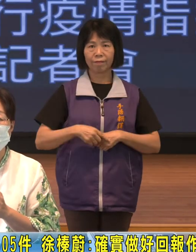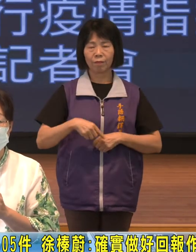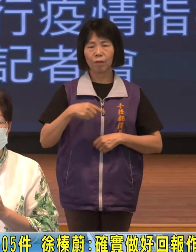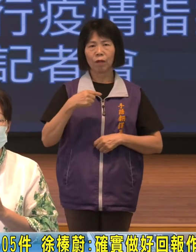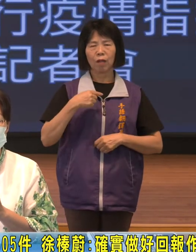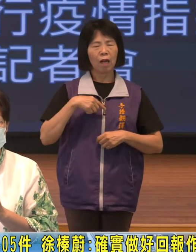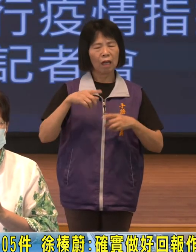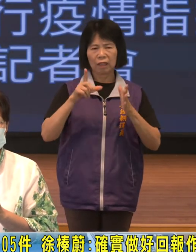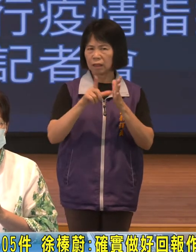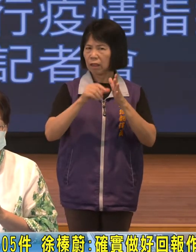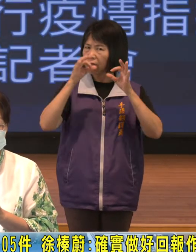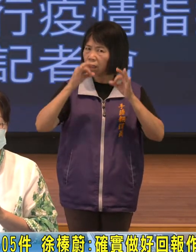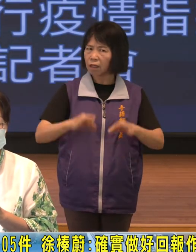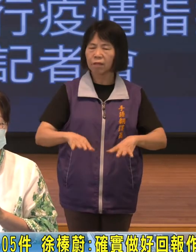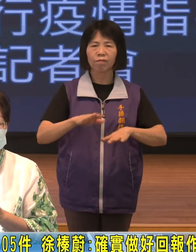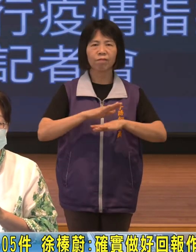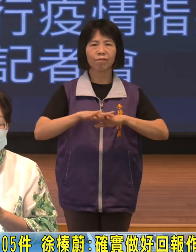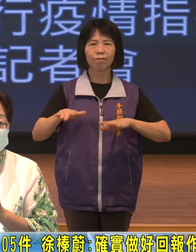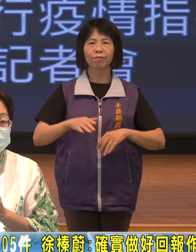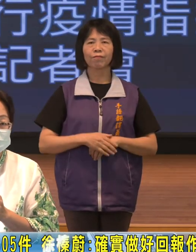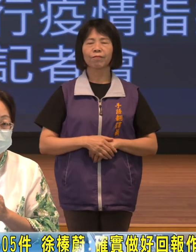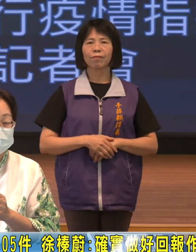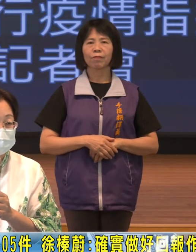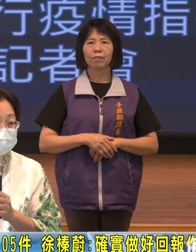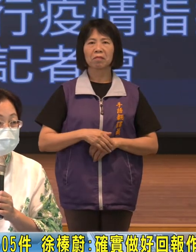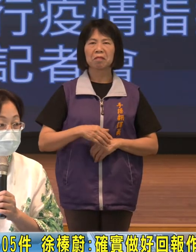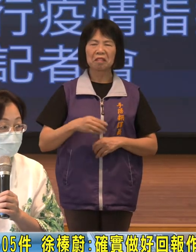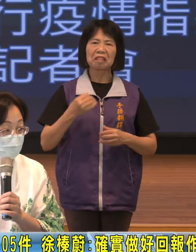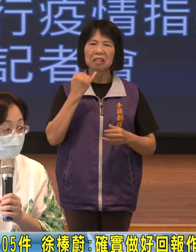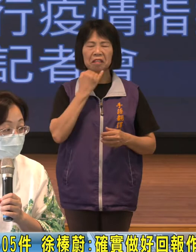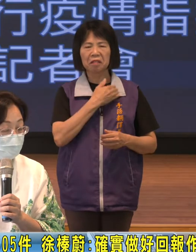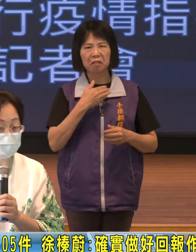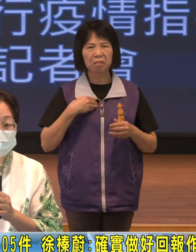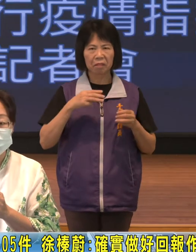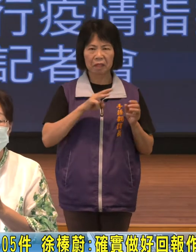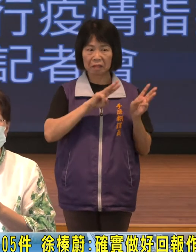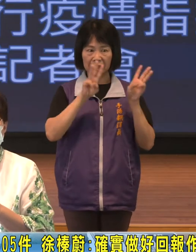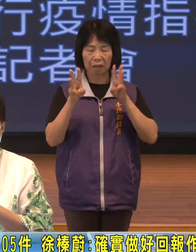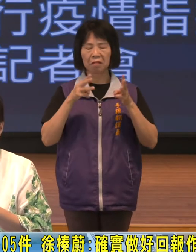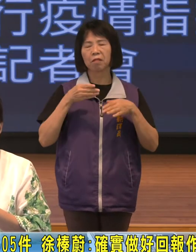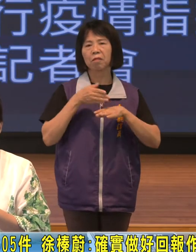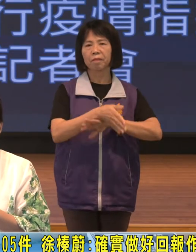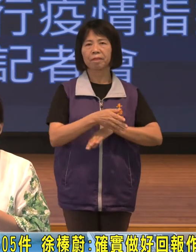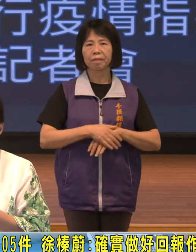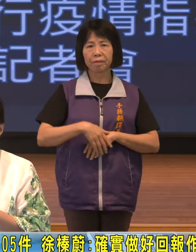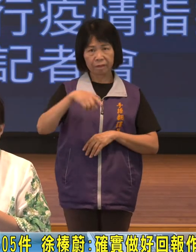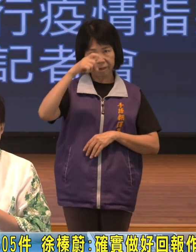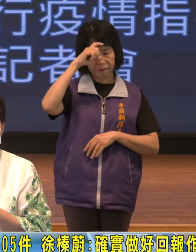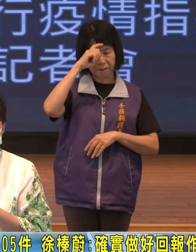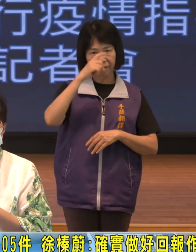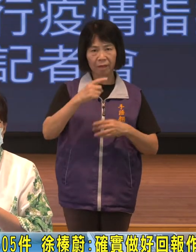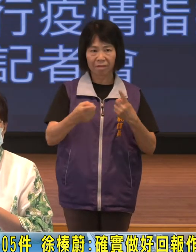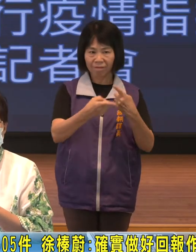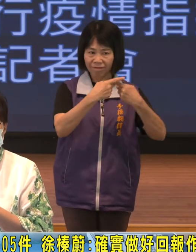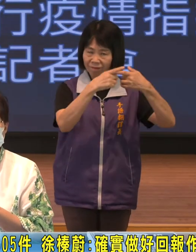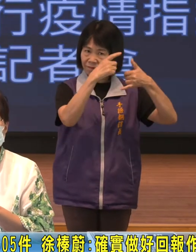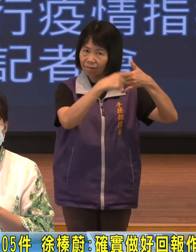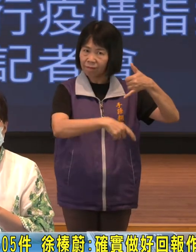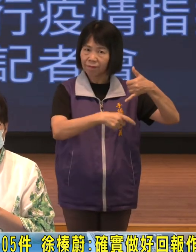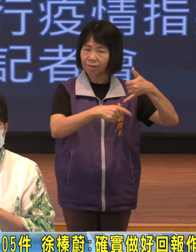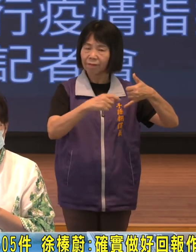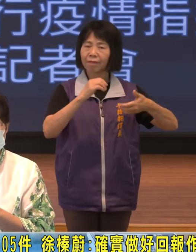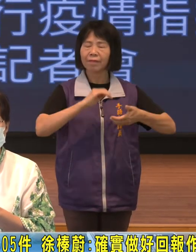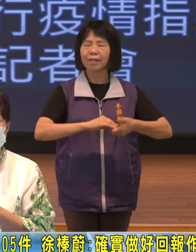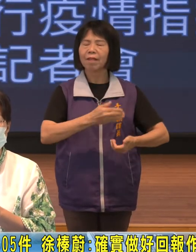耗费非常多的时间，搞不好3天都已经过了。所以请我们的确诊者一定